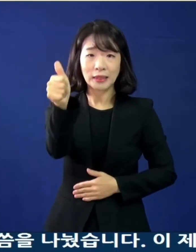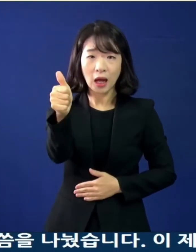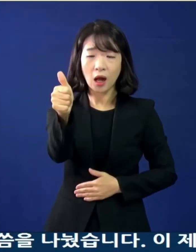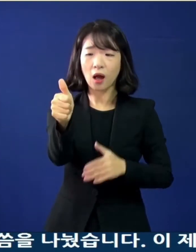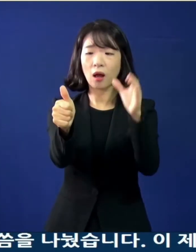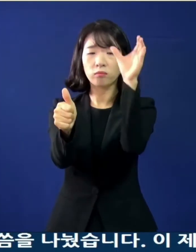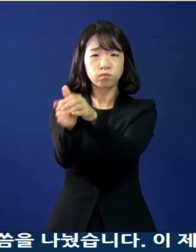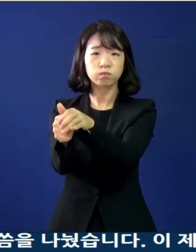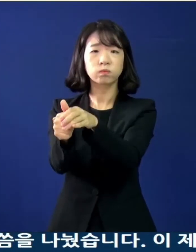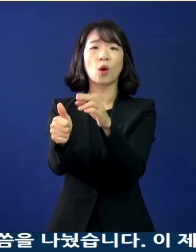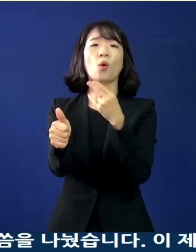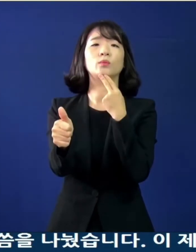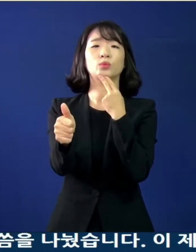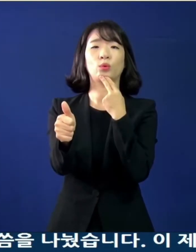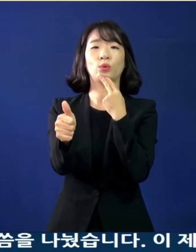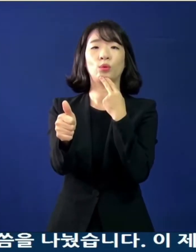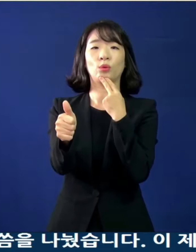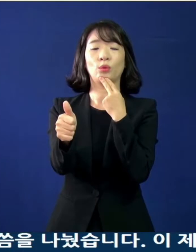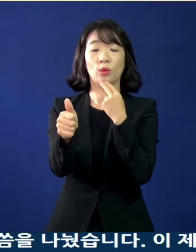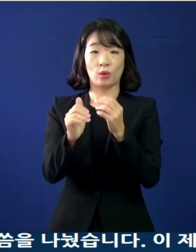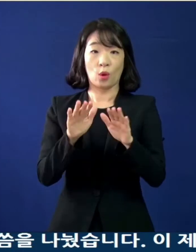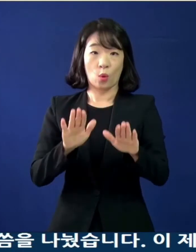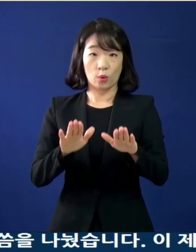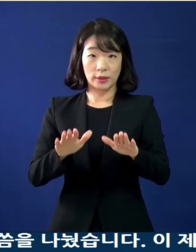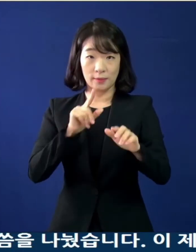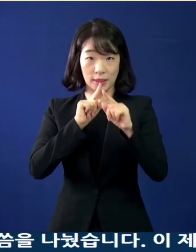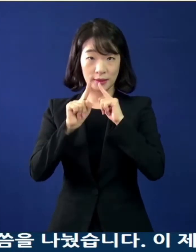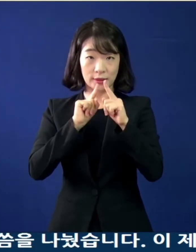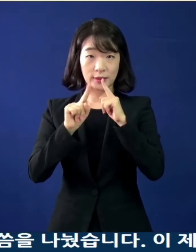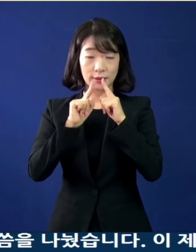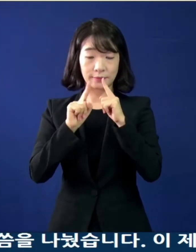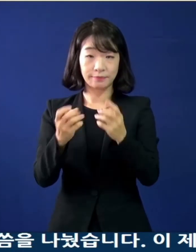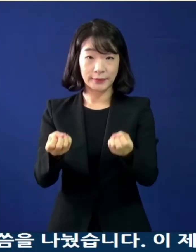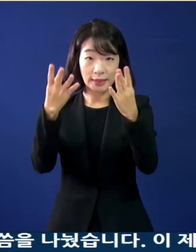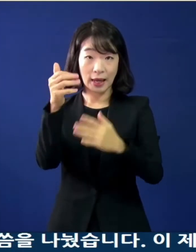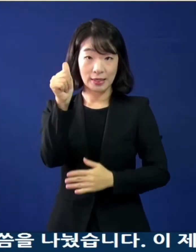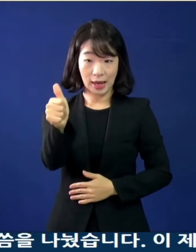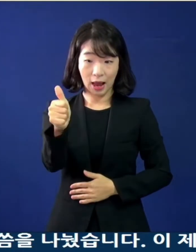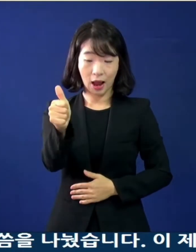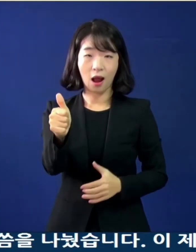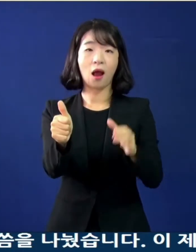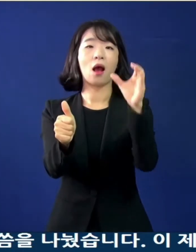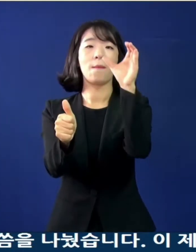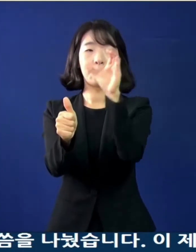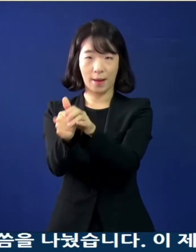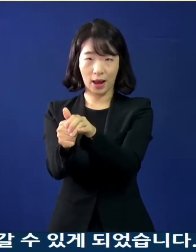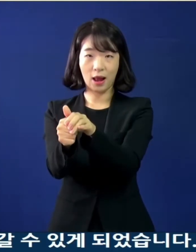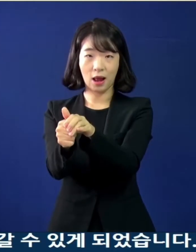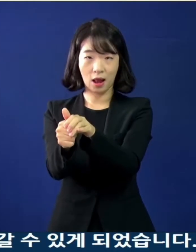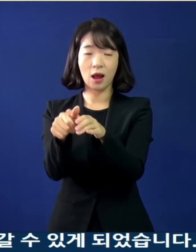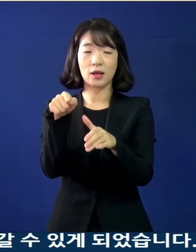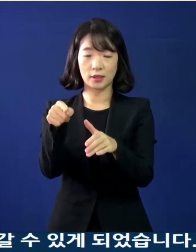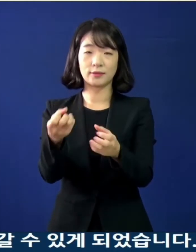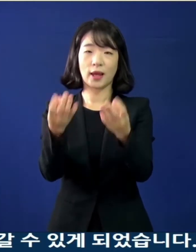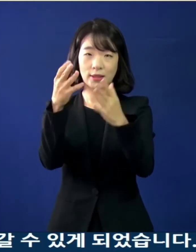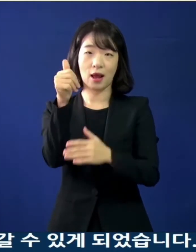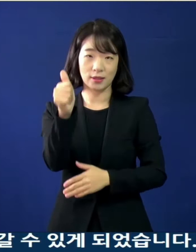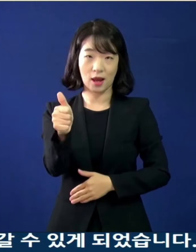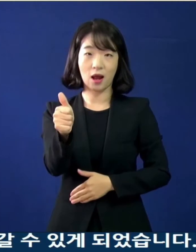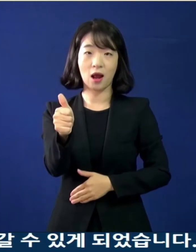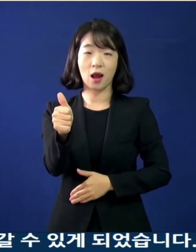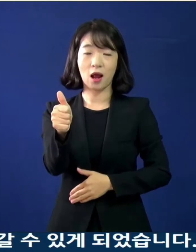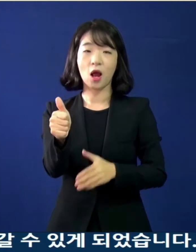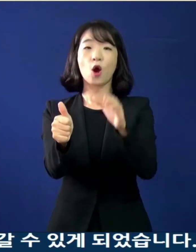겁니다. 오늘 말씀은 그 제사장을 위임하는 제사장